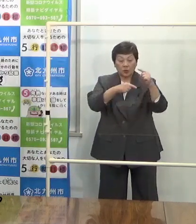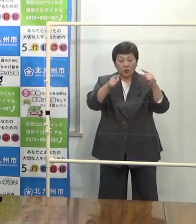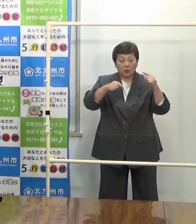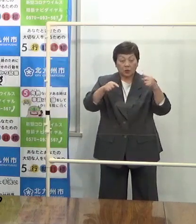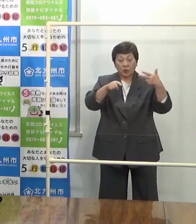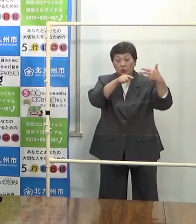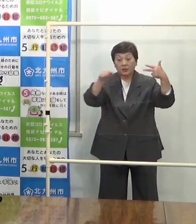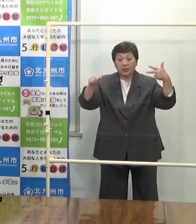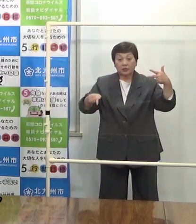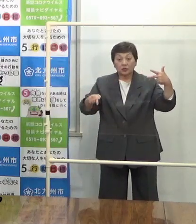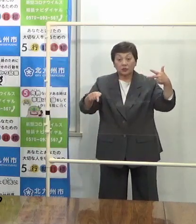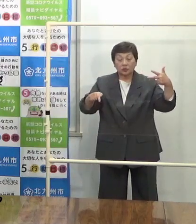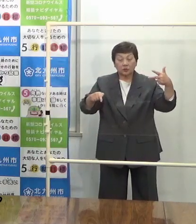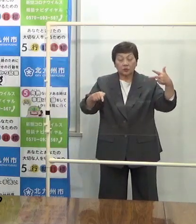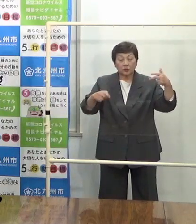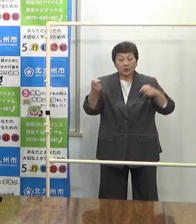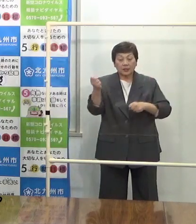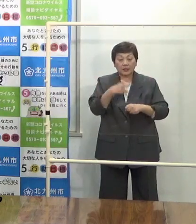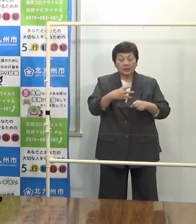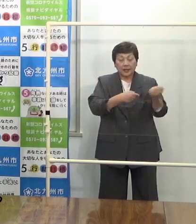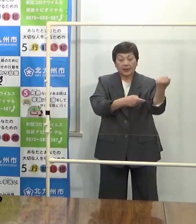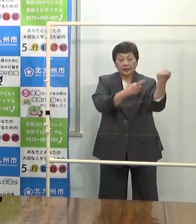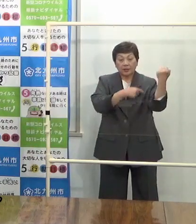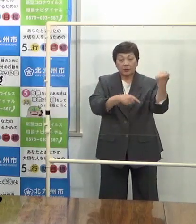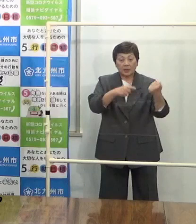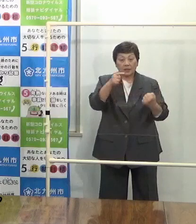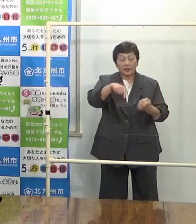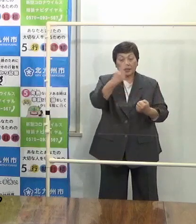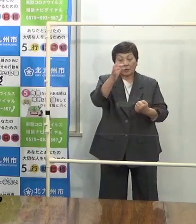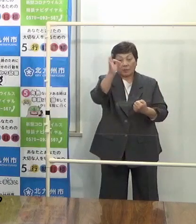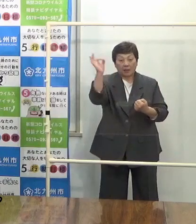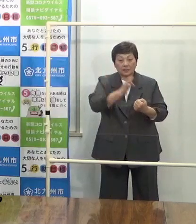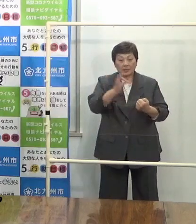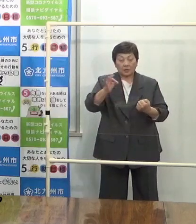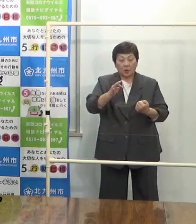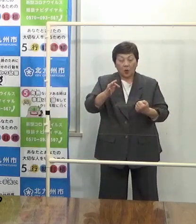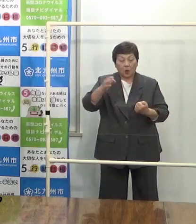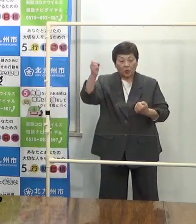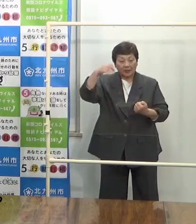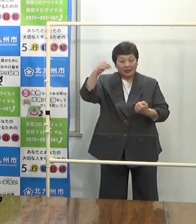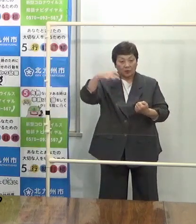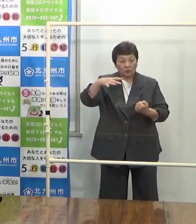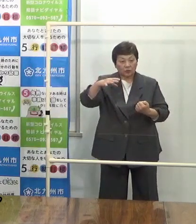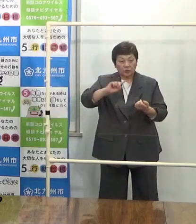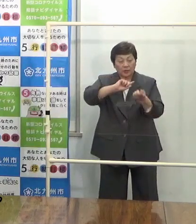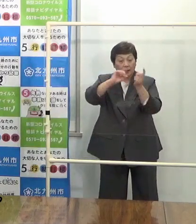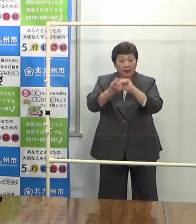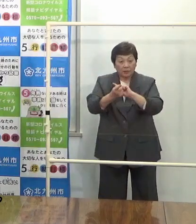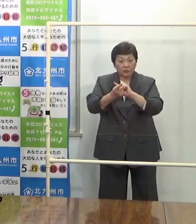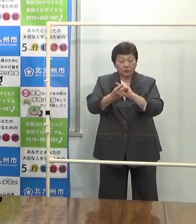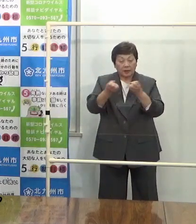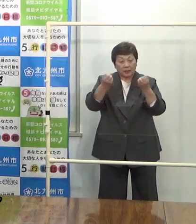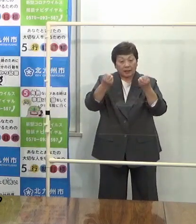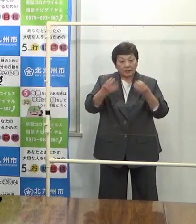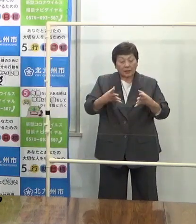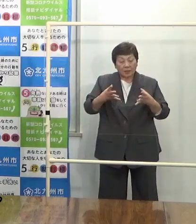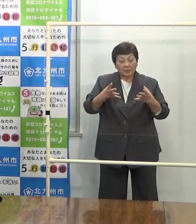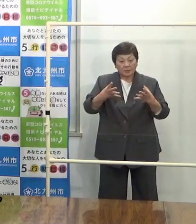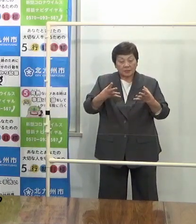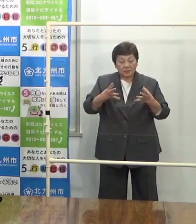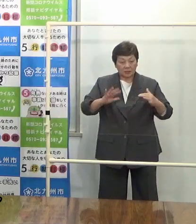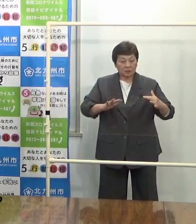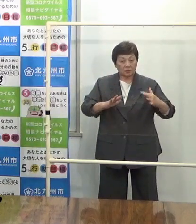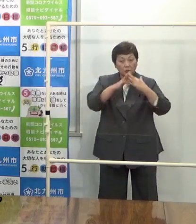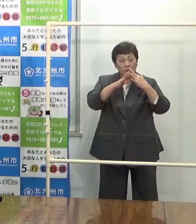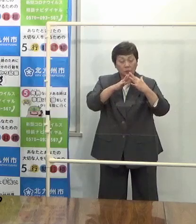は再生エネルギー再エネ 100% 電力化すると、という新たな取り